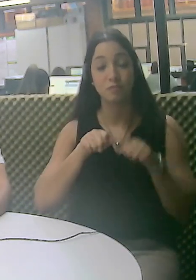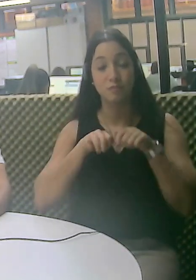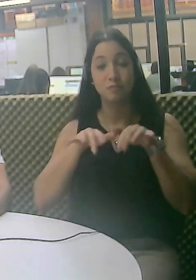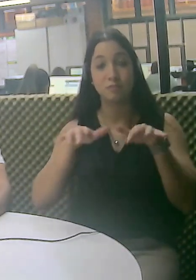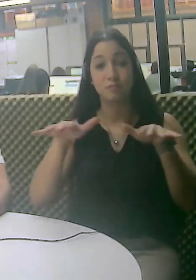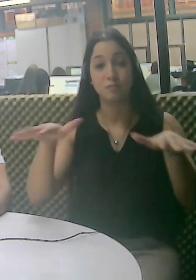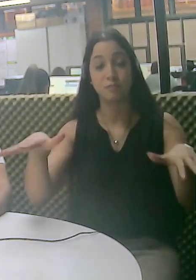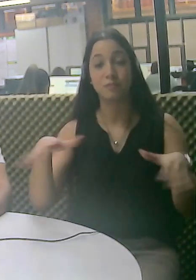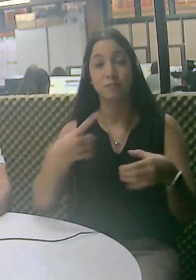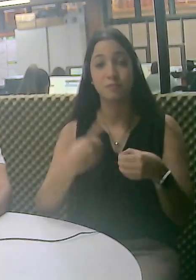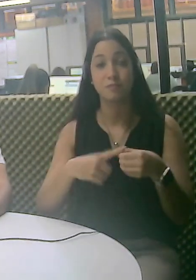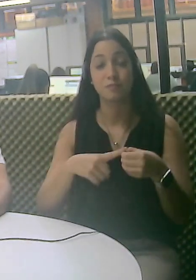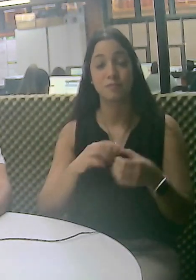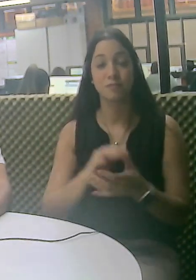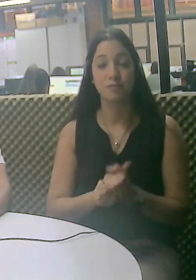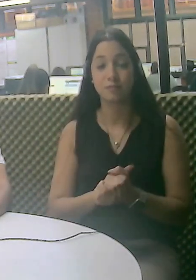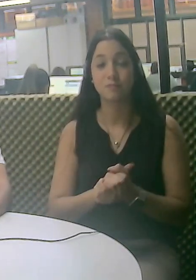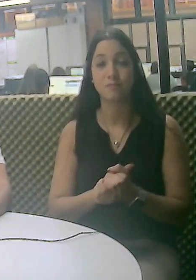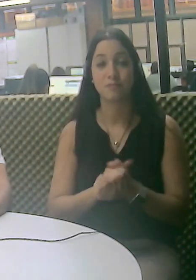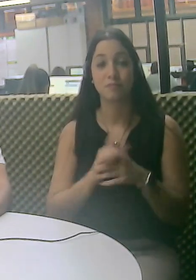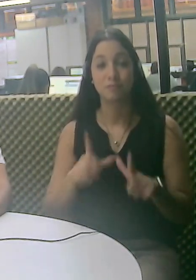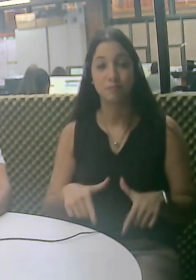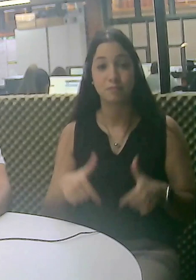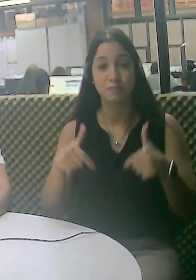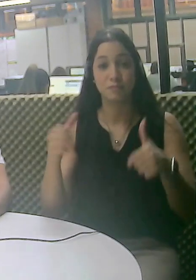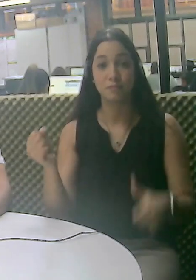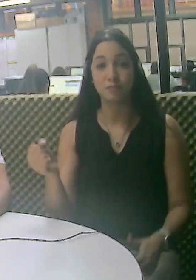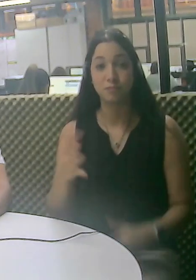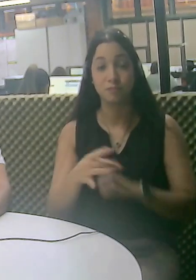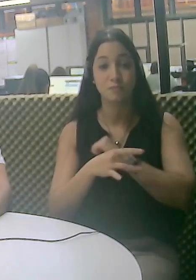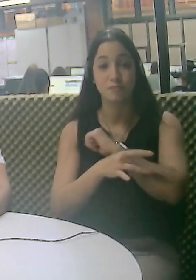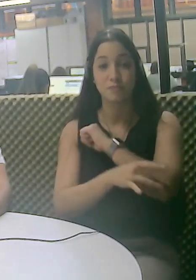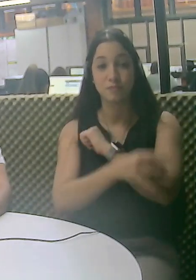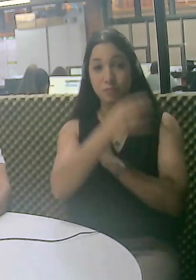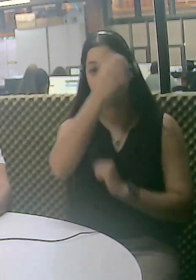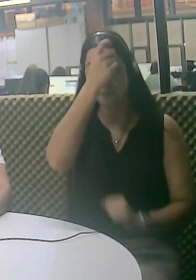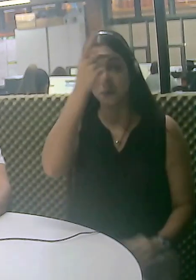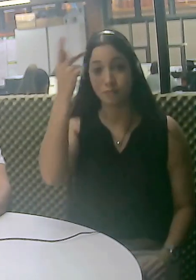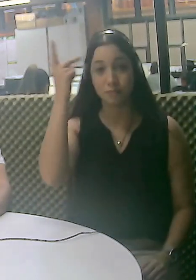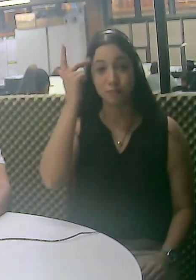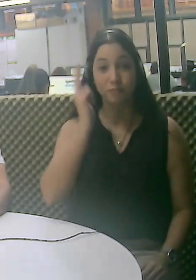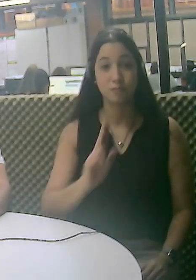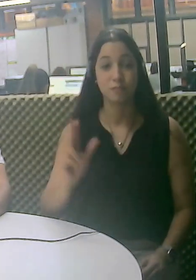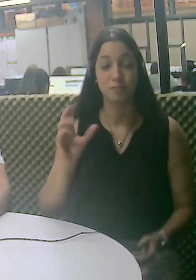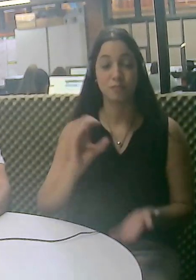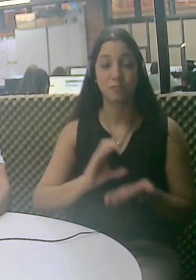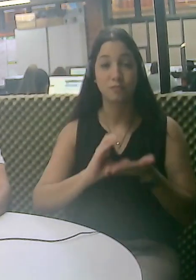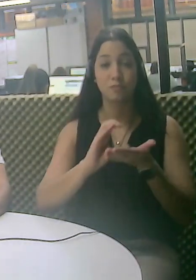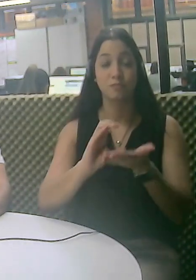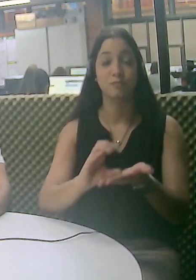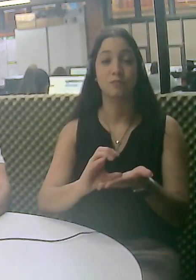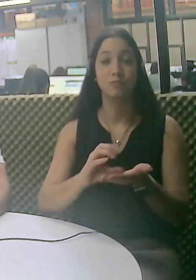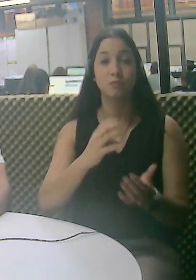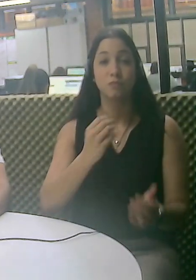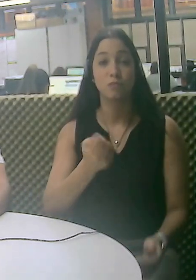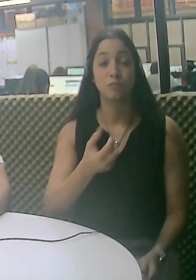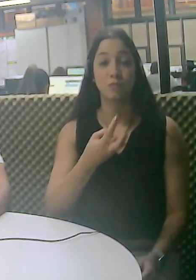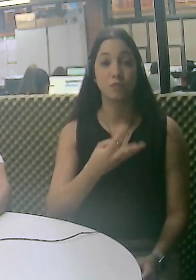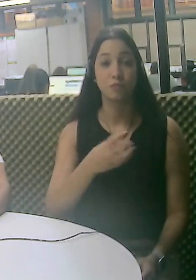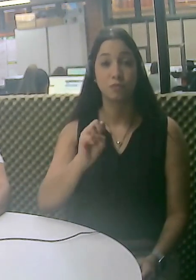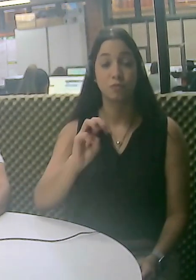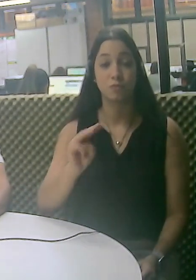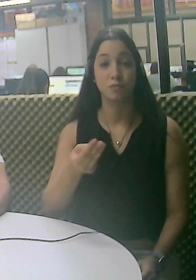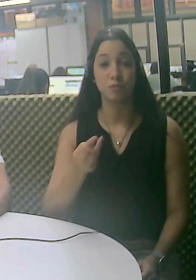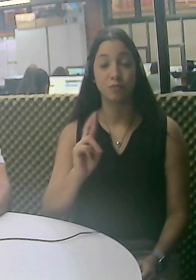as regiões da cidade. Para executar o novo asfaltamento, a Prefeitura de Uberlândia vai investir quase 38